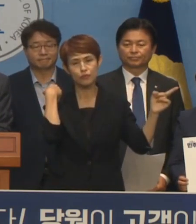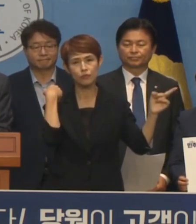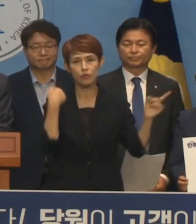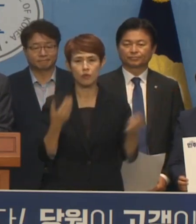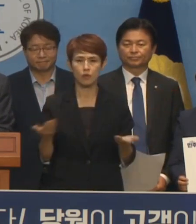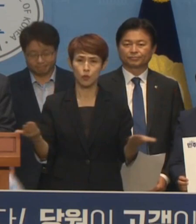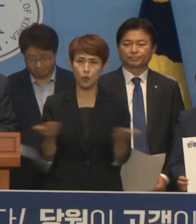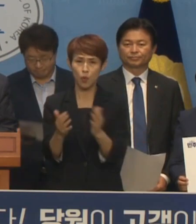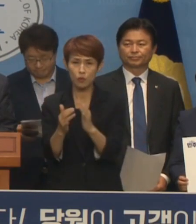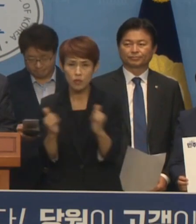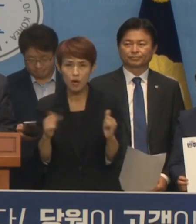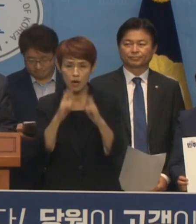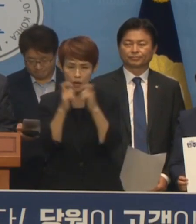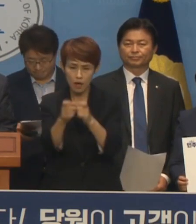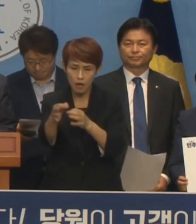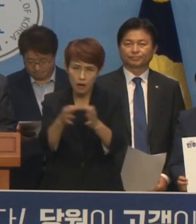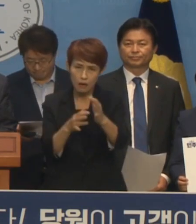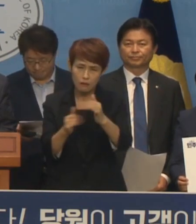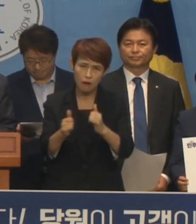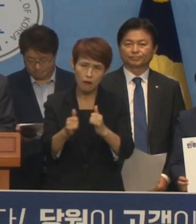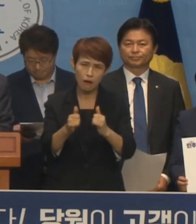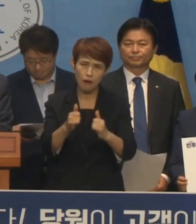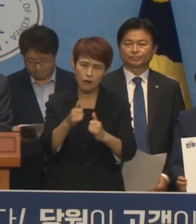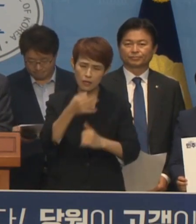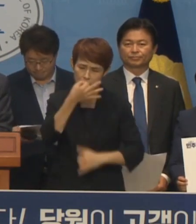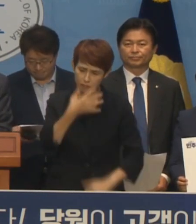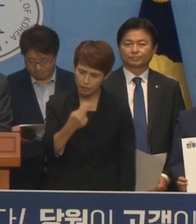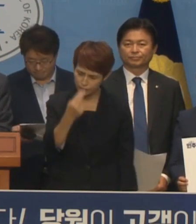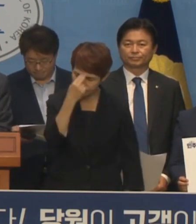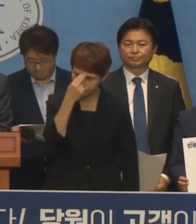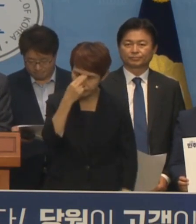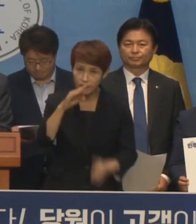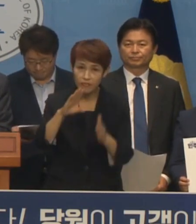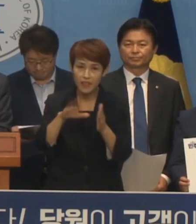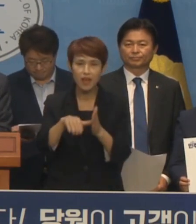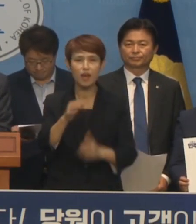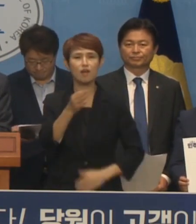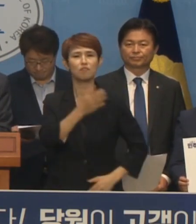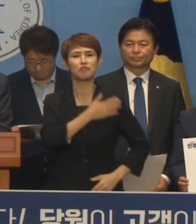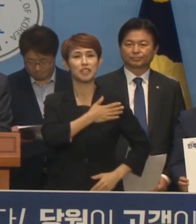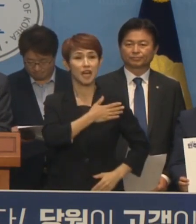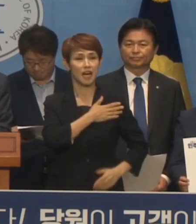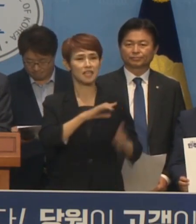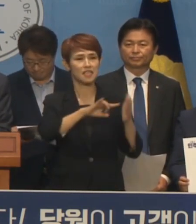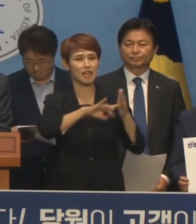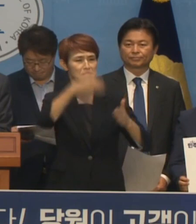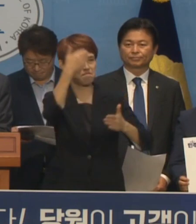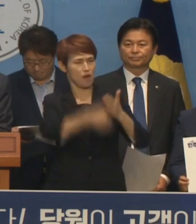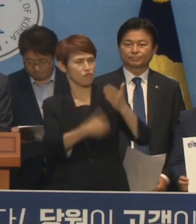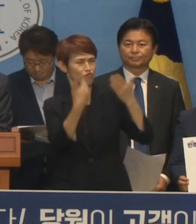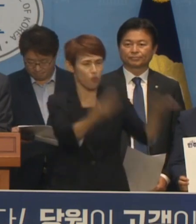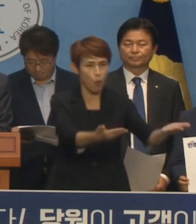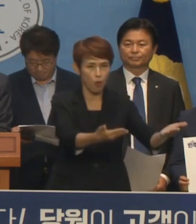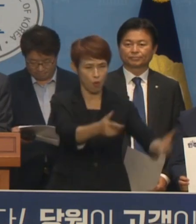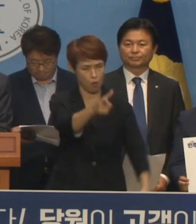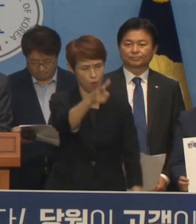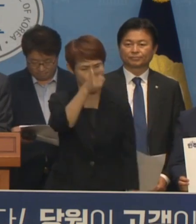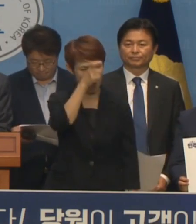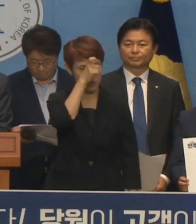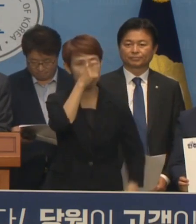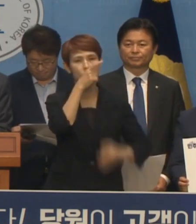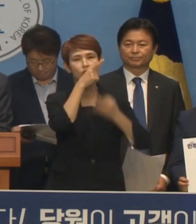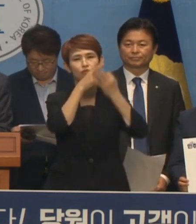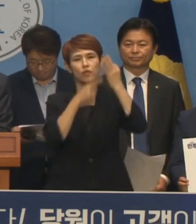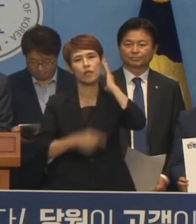노동자, 소상공인들이 죽어나가고 있는 상황에 부자들의 감세를 끝끝내 고집하는